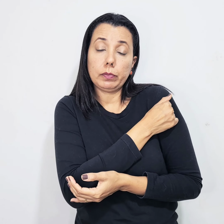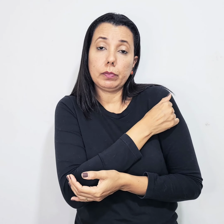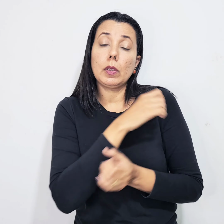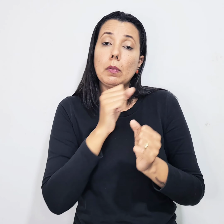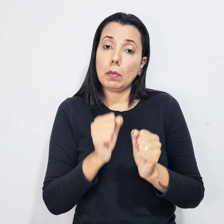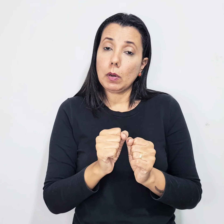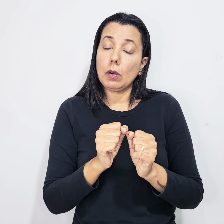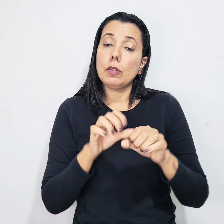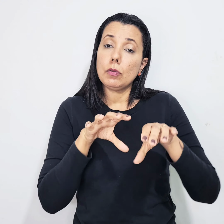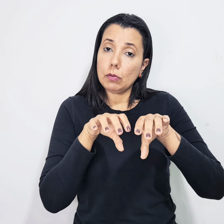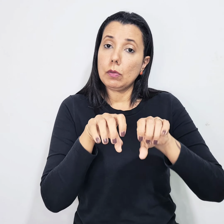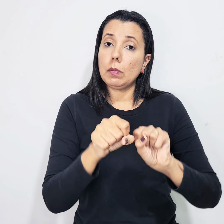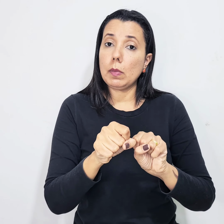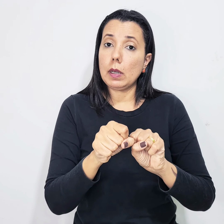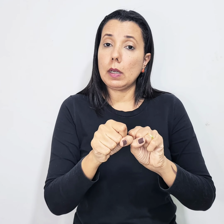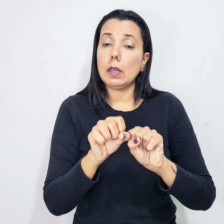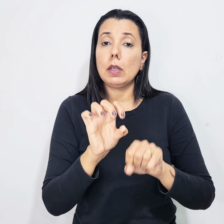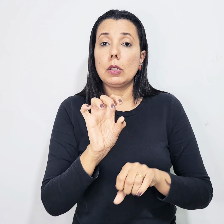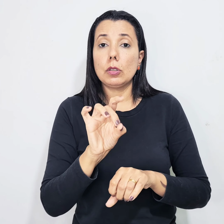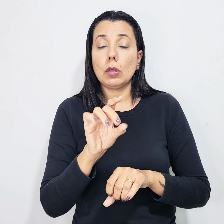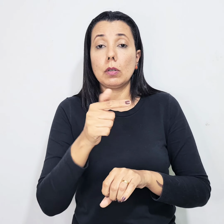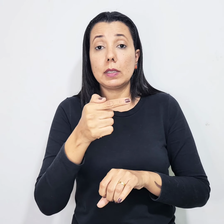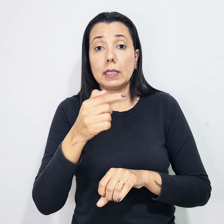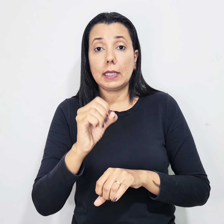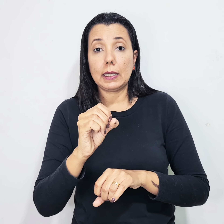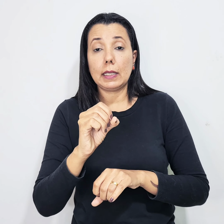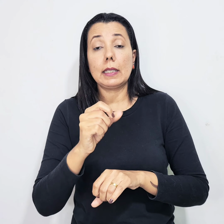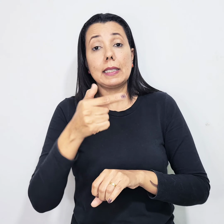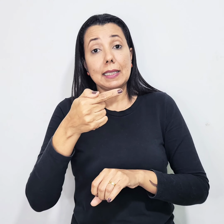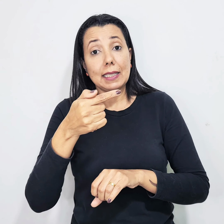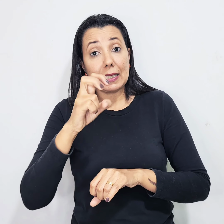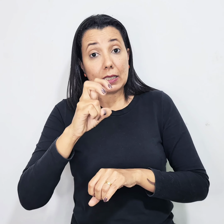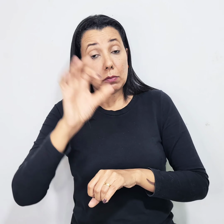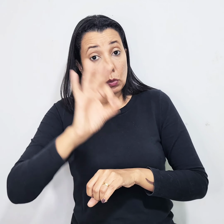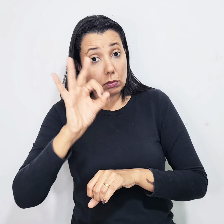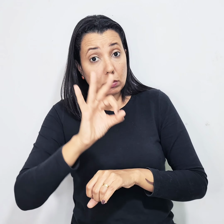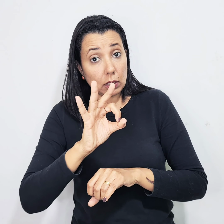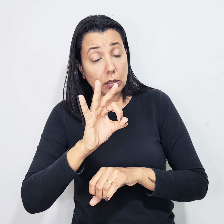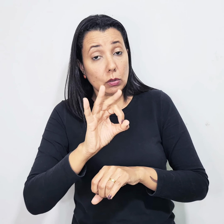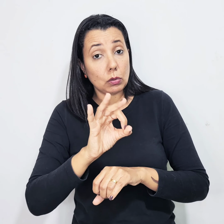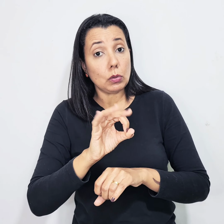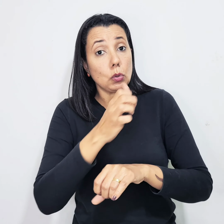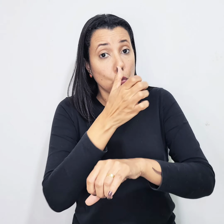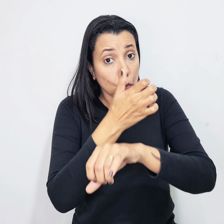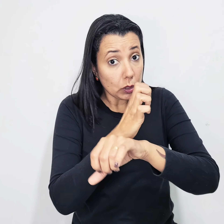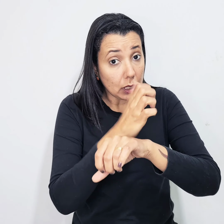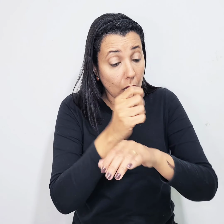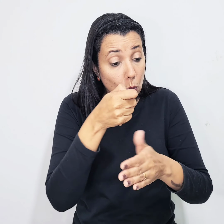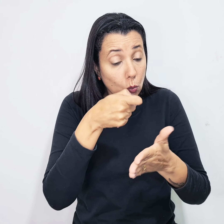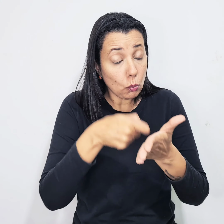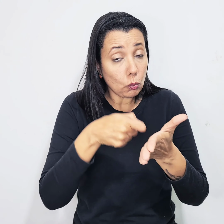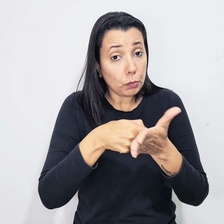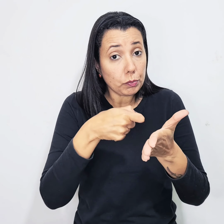se formar com apenas 75% dos estágios obrigatórios e